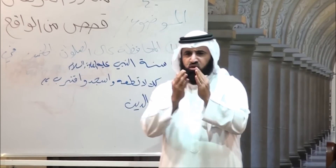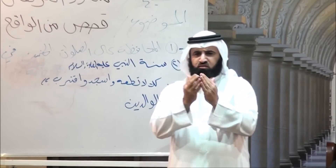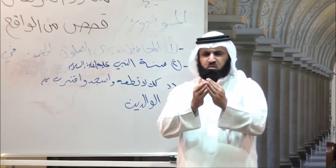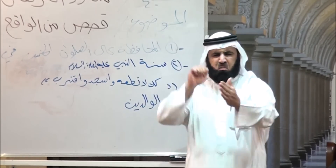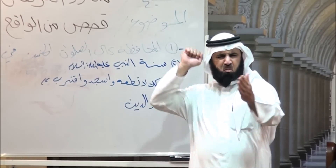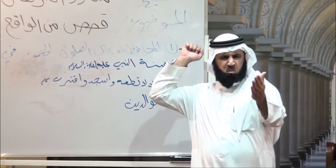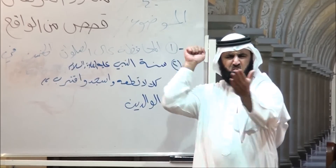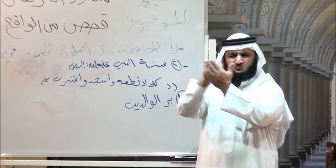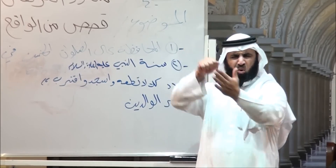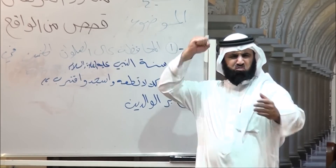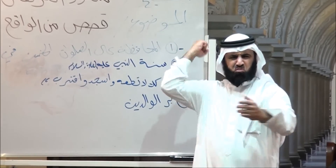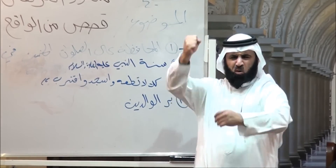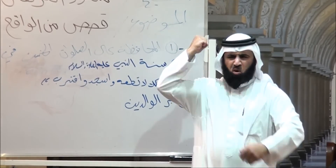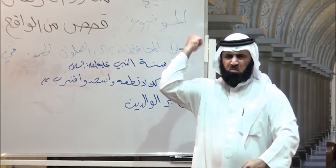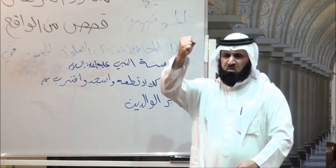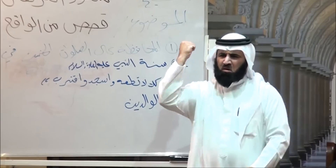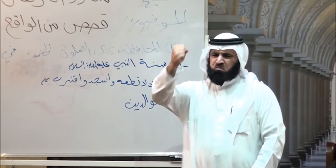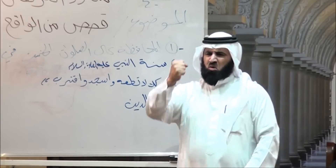فطرقت الباب بشدة،